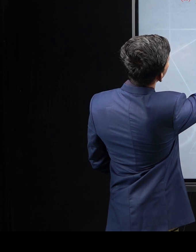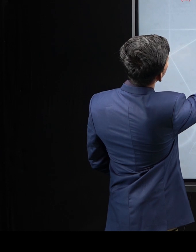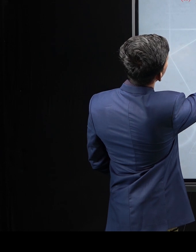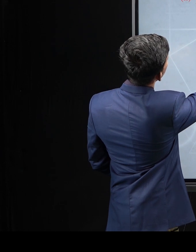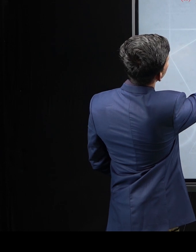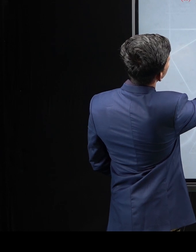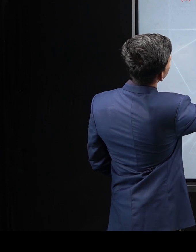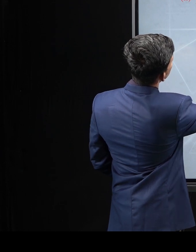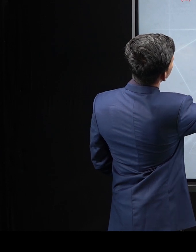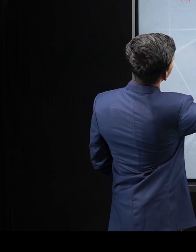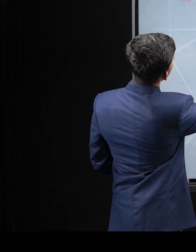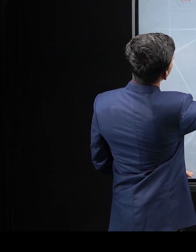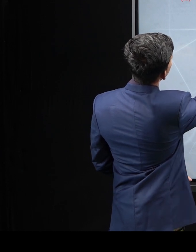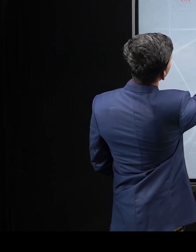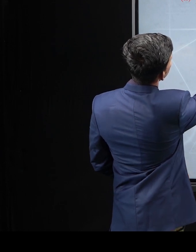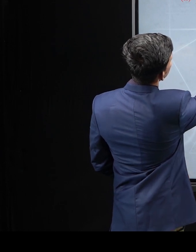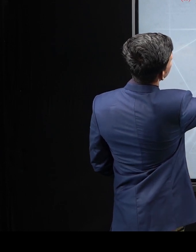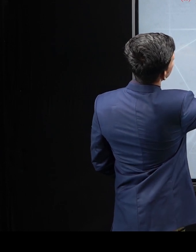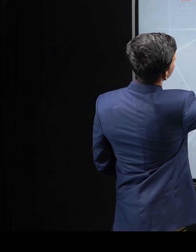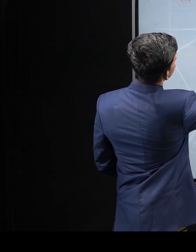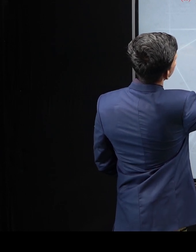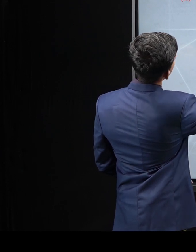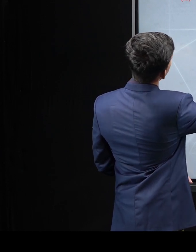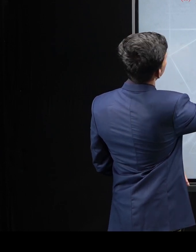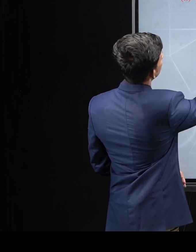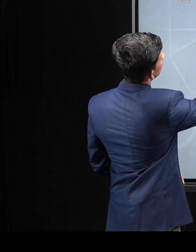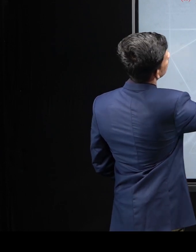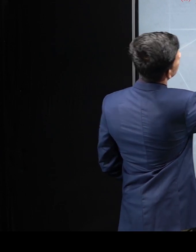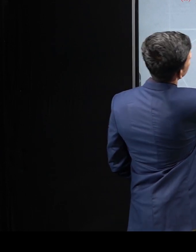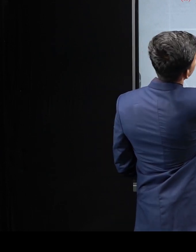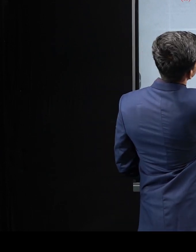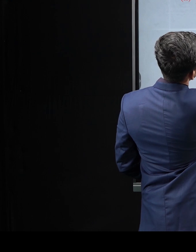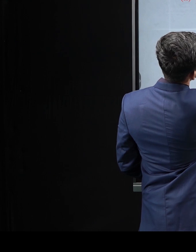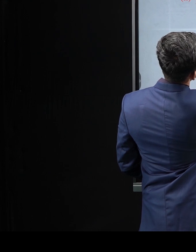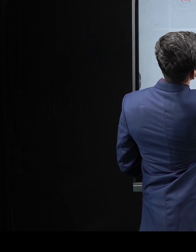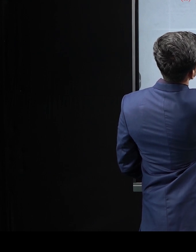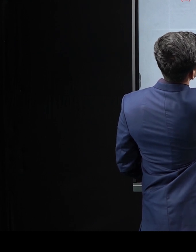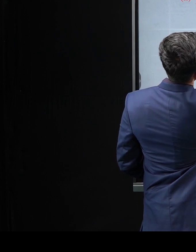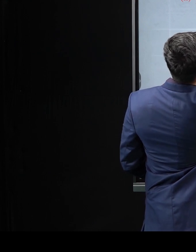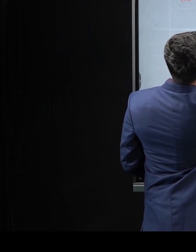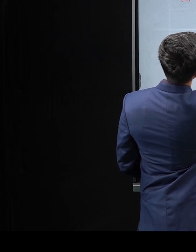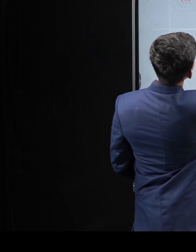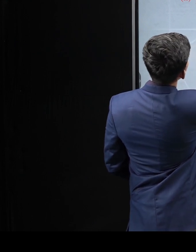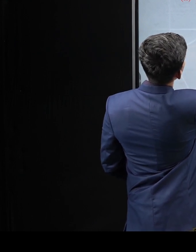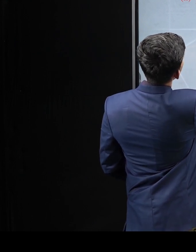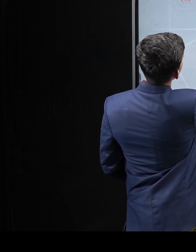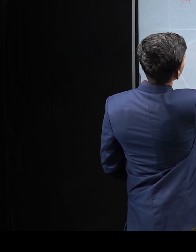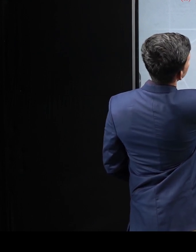T3 by T2 ఈజ్ ఈక్వల్ టు 2 by 1 ఈజ్ ఈక్వల్ టు 2. T4 by T3 ఈజ్ ఈక్వల్